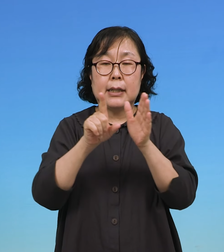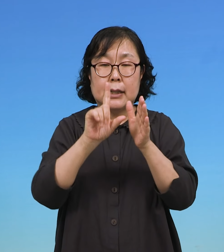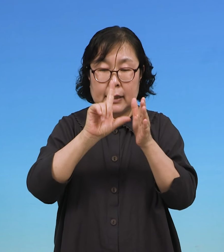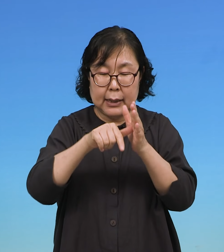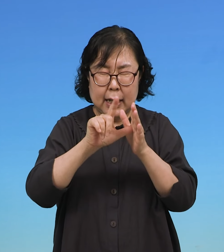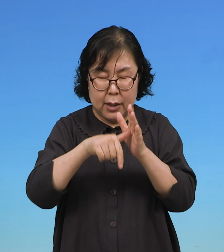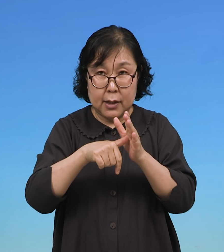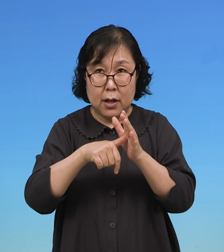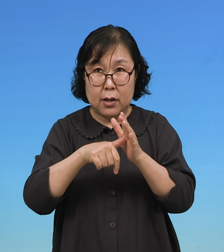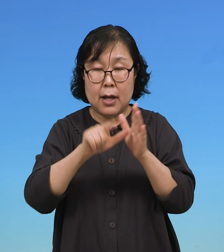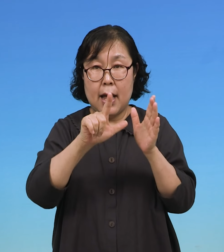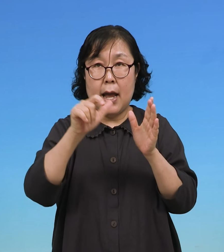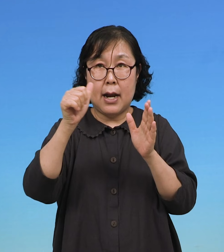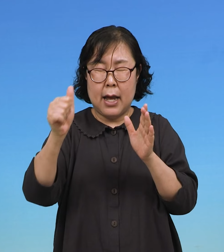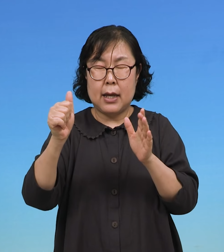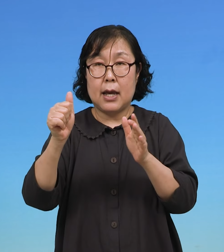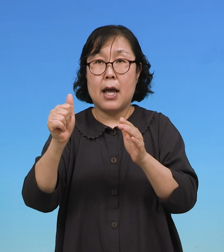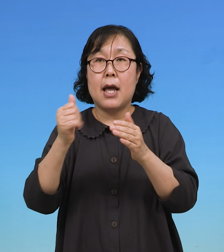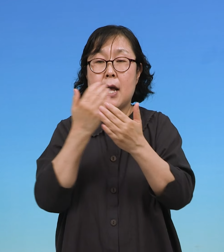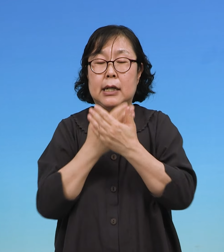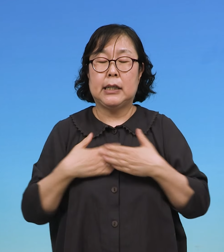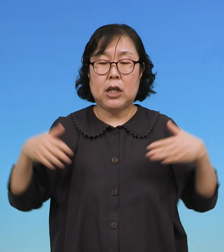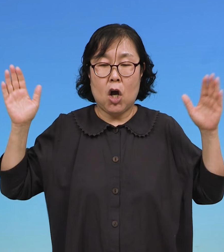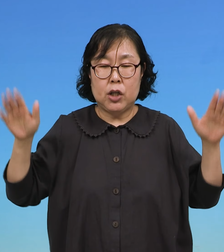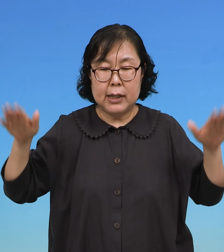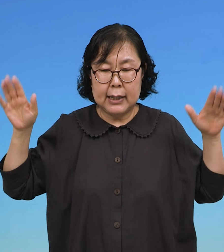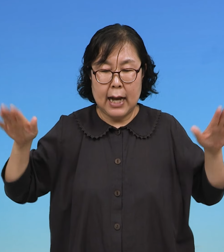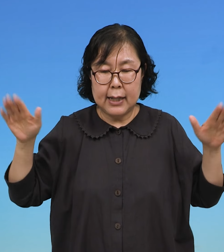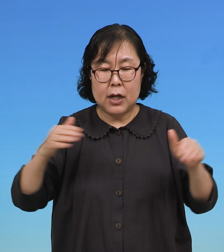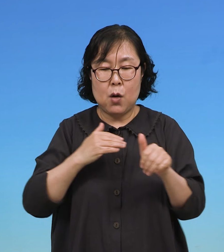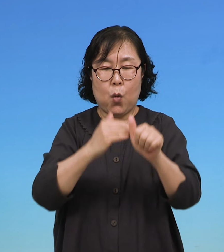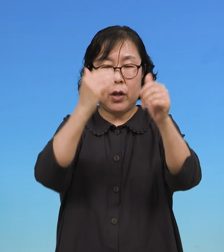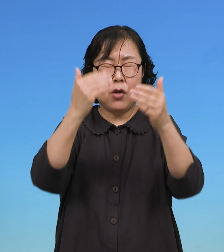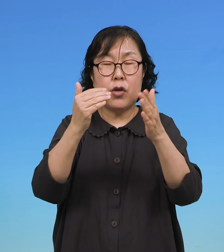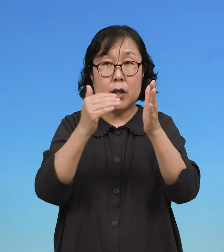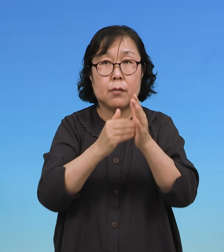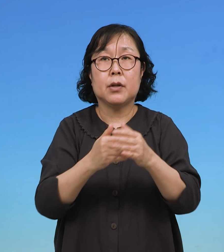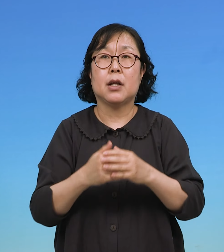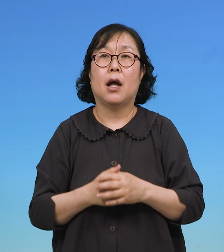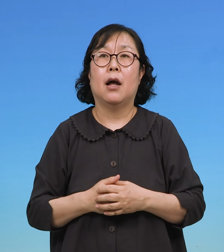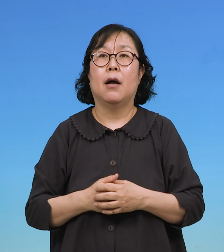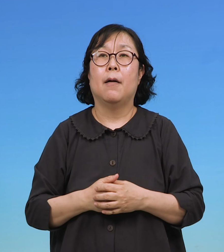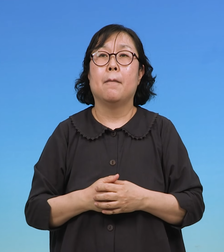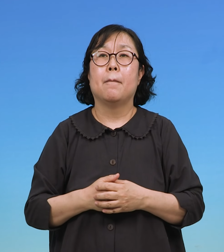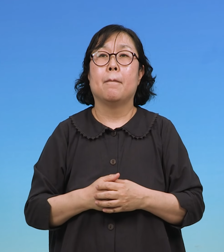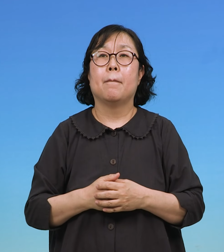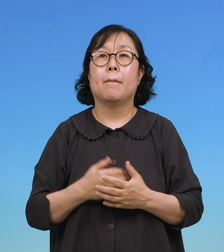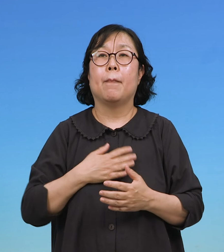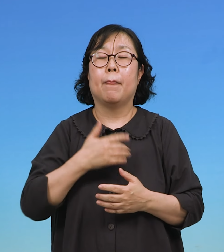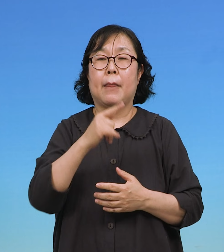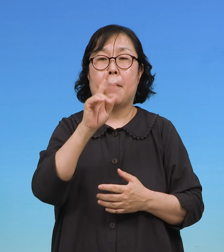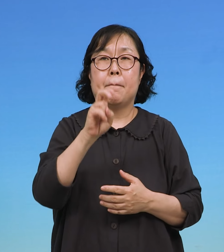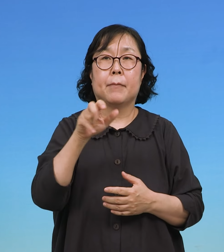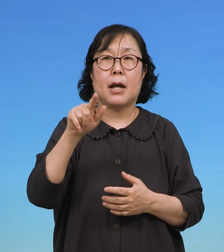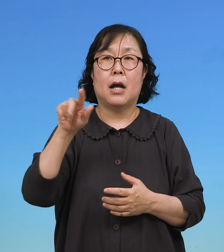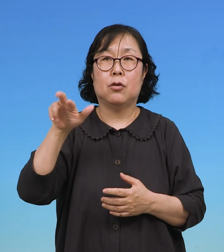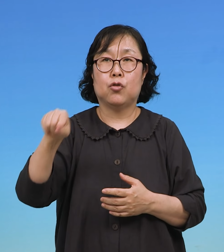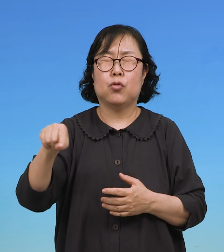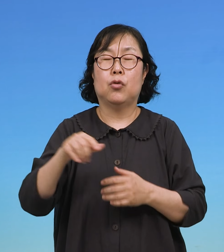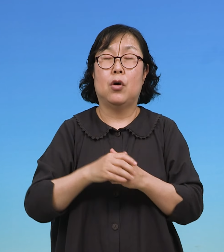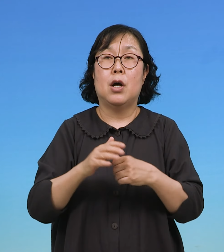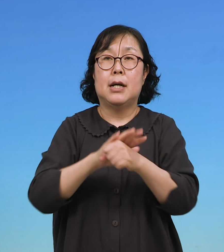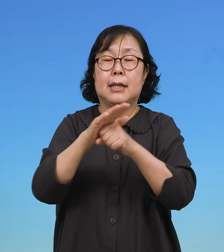않잖아요. 그랬더니 하나님이 LA의 천사들, 까마귀들을 보내주시는데요, 그 직전에 제가 남가주